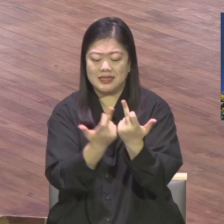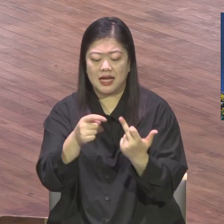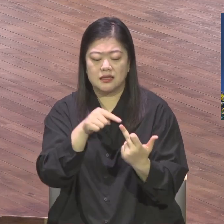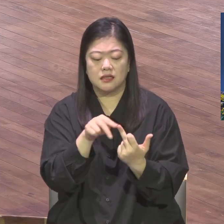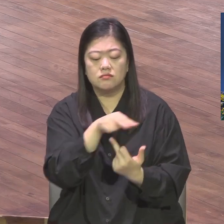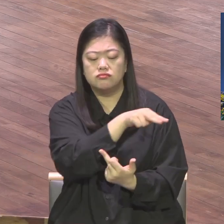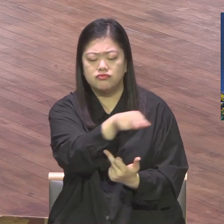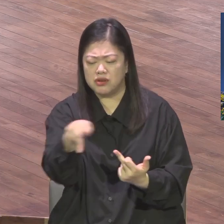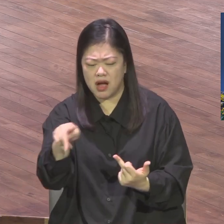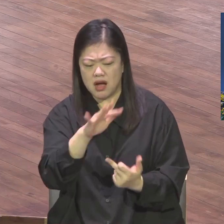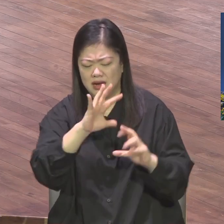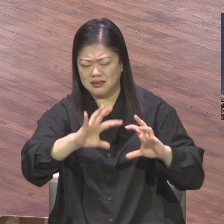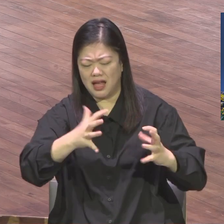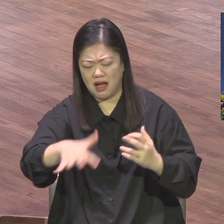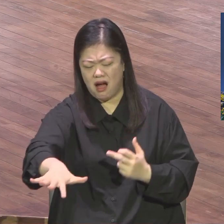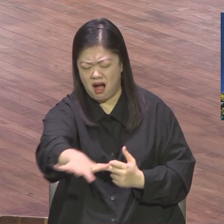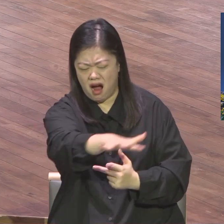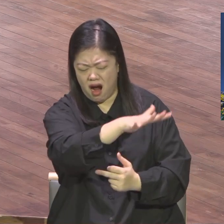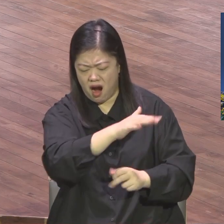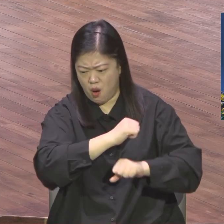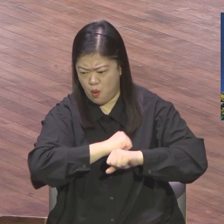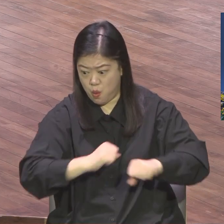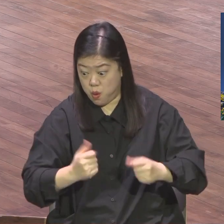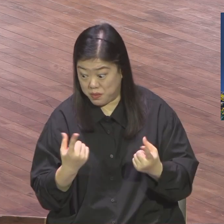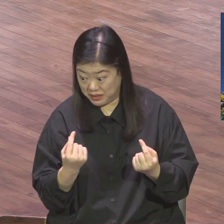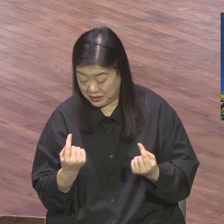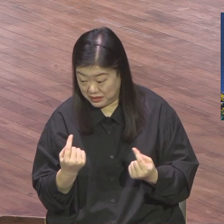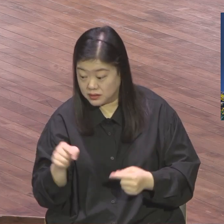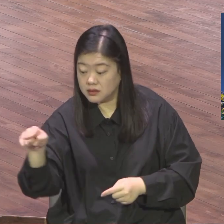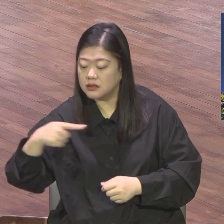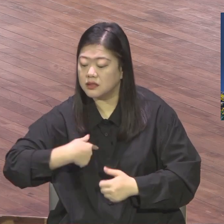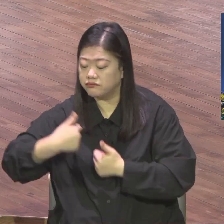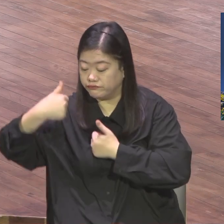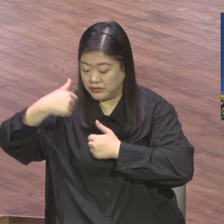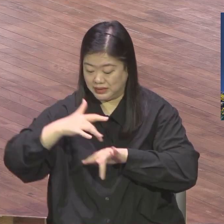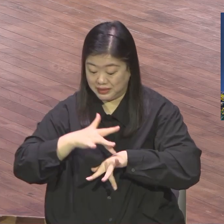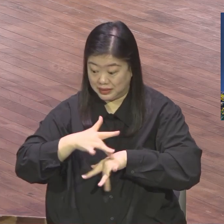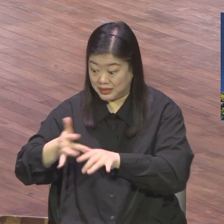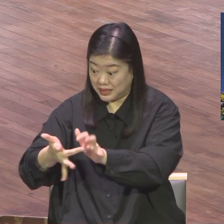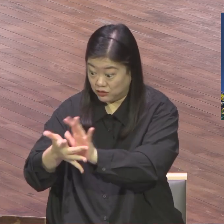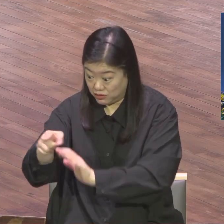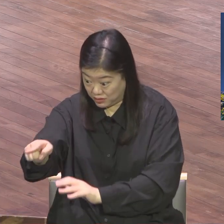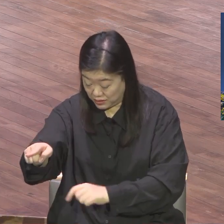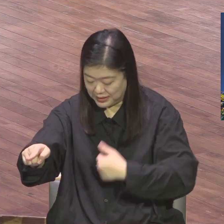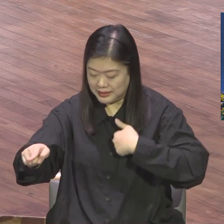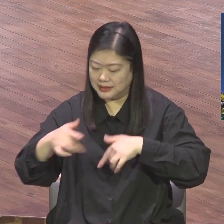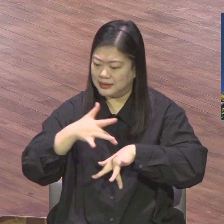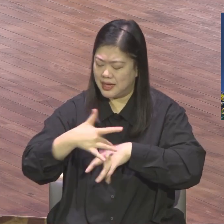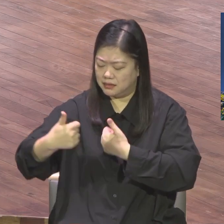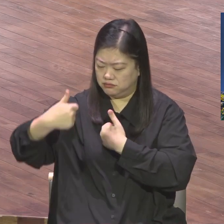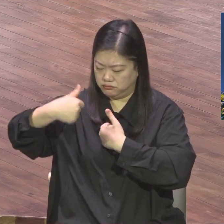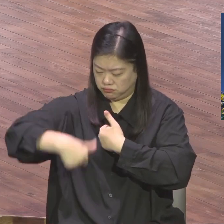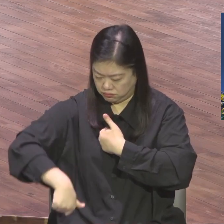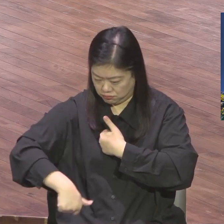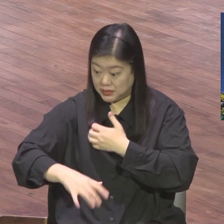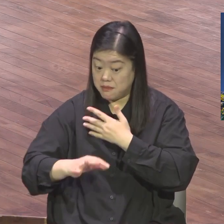이런 시험에서 세상 권력을 가지고 유혹한 것입니다. 다시 말하면 경배의 대상을 바꾸라.